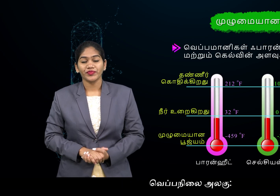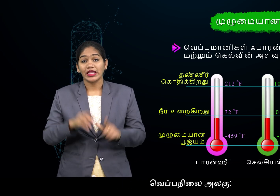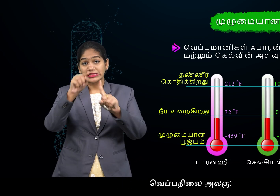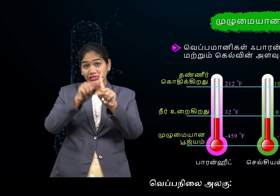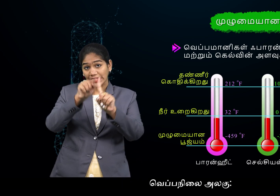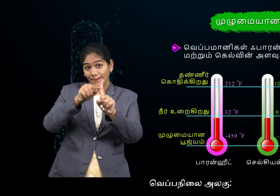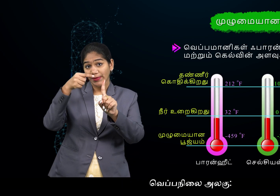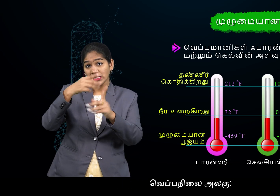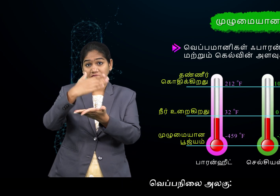வெப்பநிலை அலகு